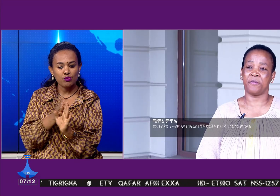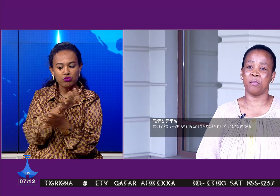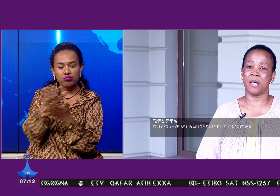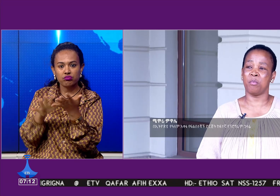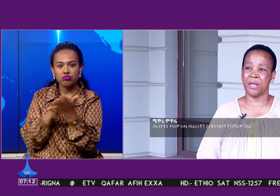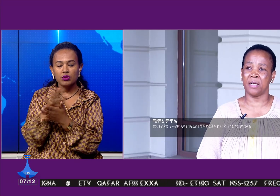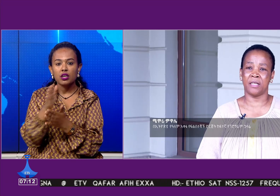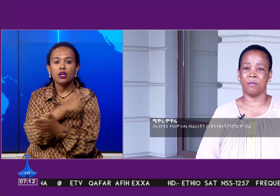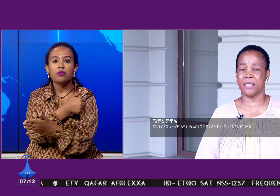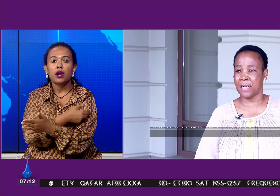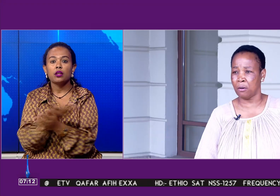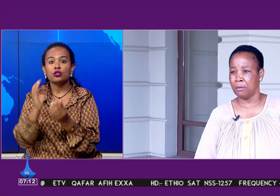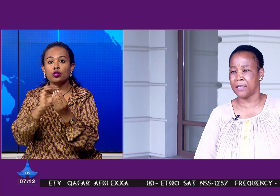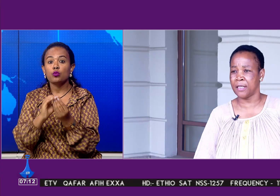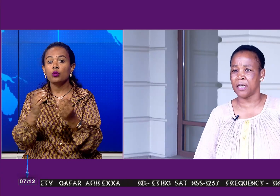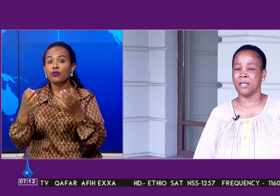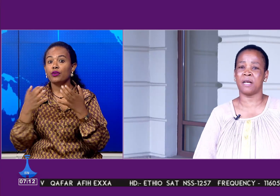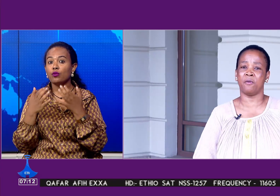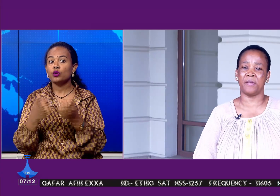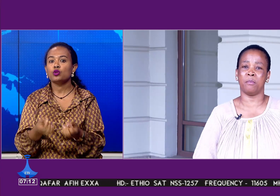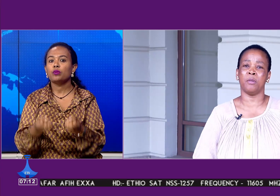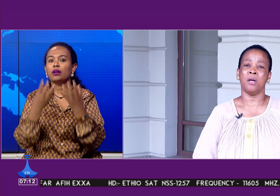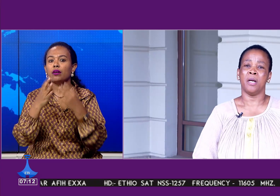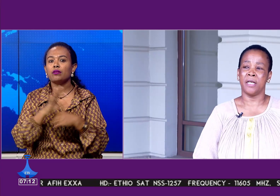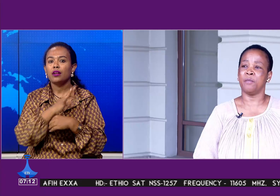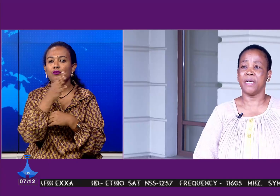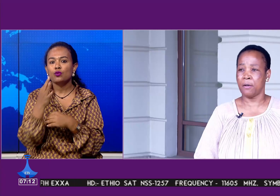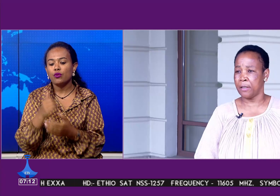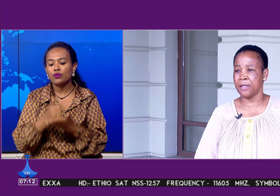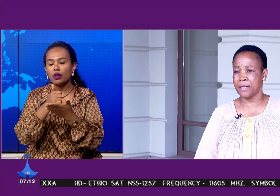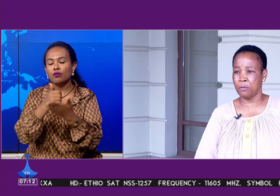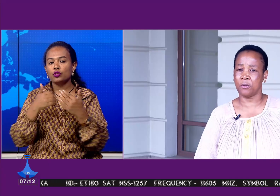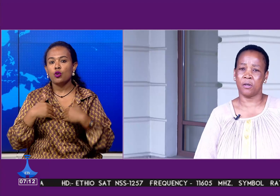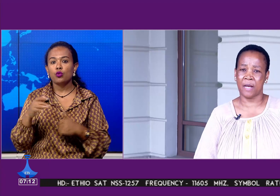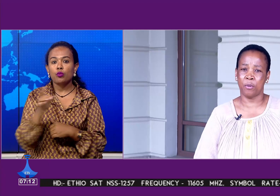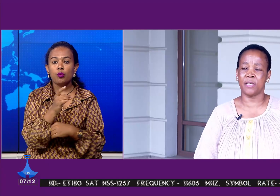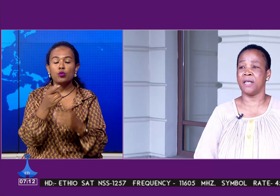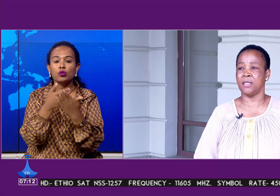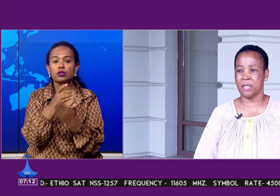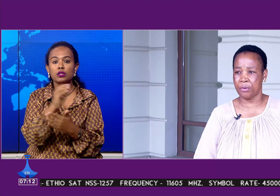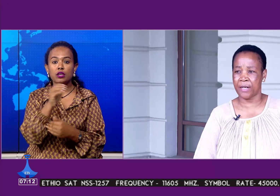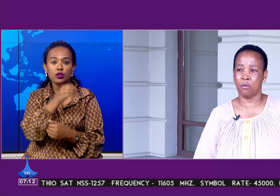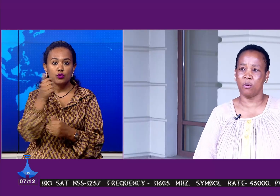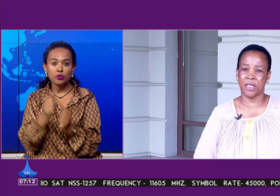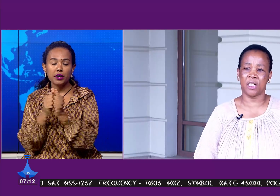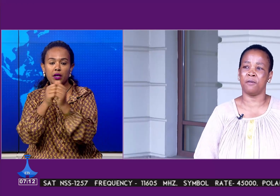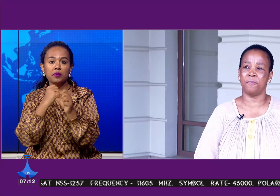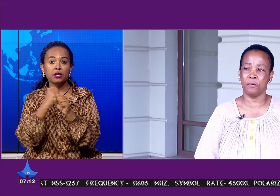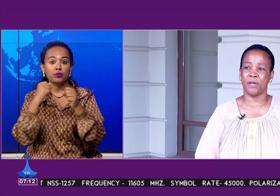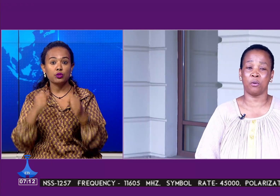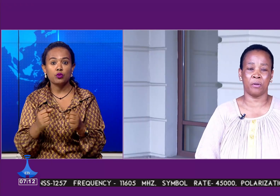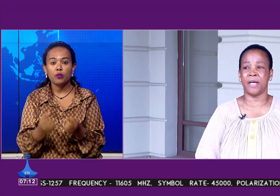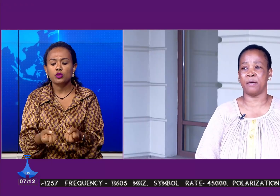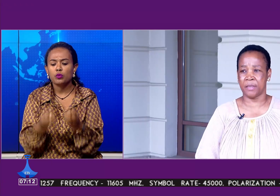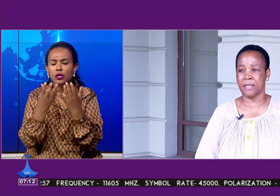ችግሮች ህክምናን ጨምሮ የሚፈልጓቸው በርካታ የነፍስ ወከፍ ድጋፎች ያሉ በመሆኑ እነዚህና ሌሎች በጋራ መስራት የምንችልባቸው